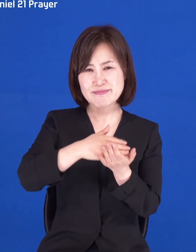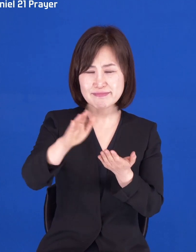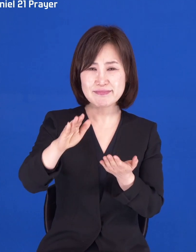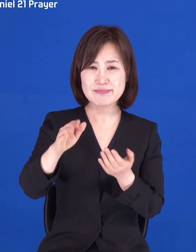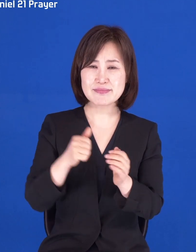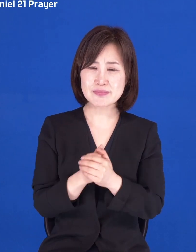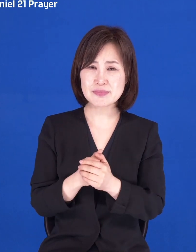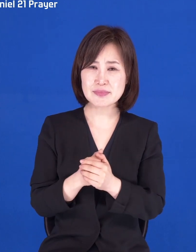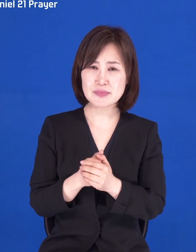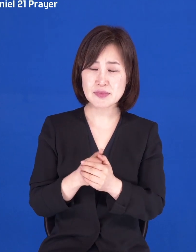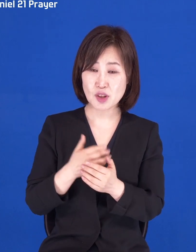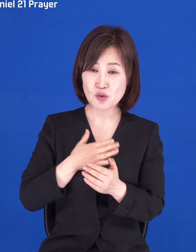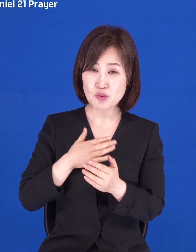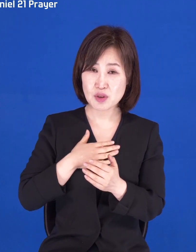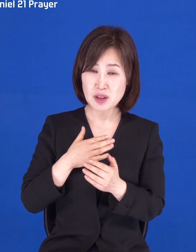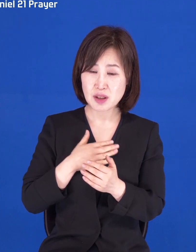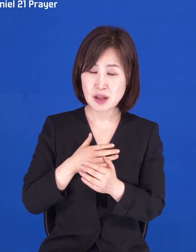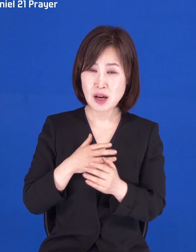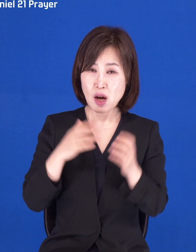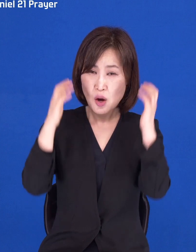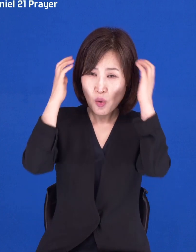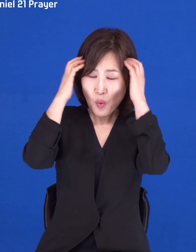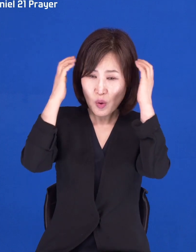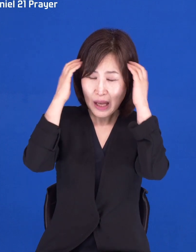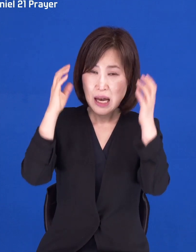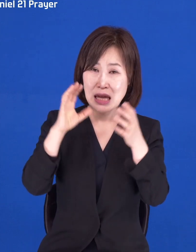그리고 곧바로 고난의 행군이 시작되어서